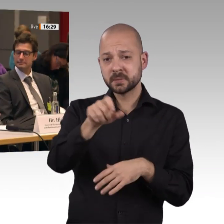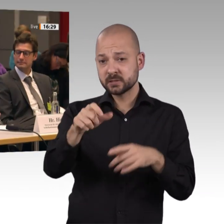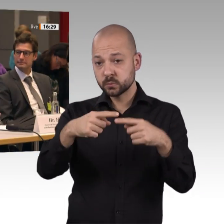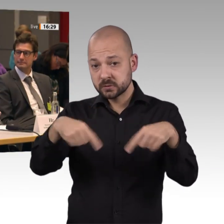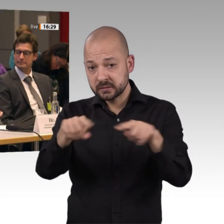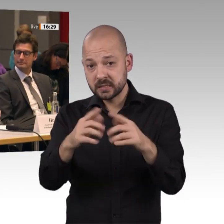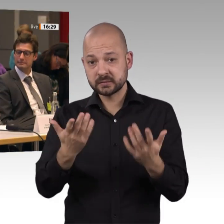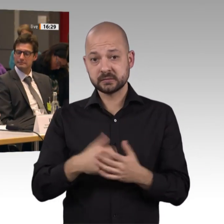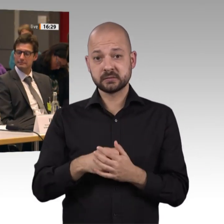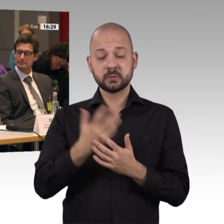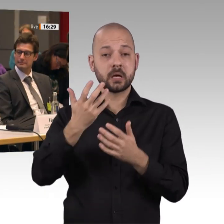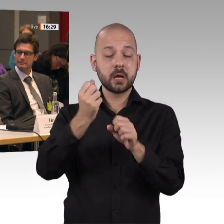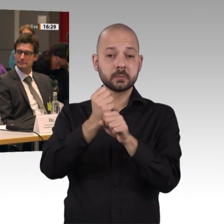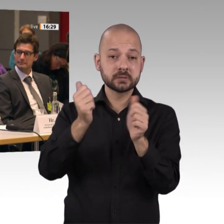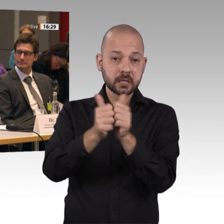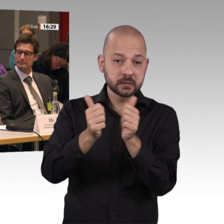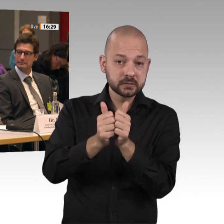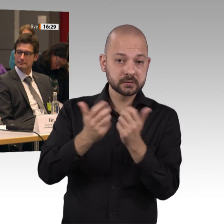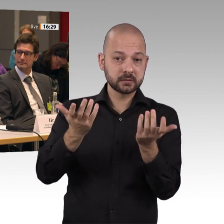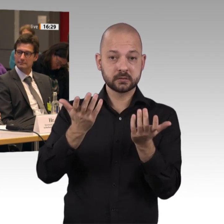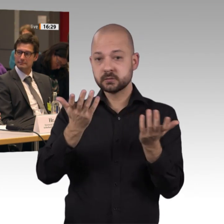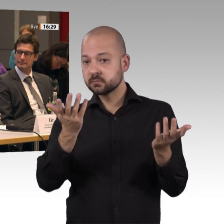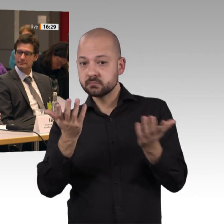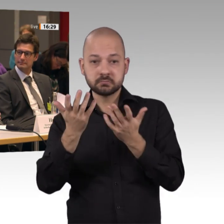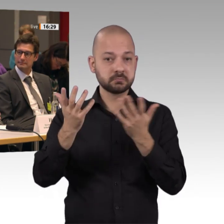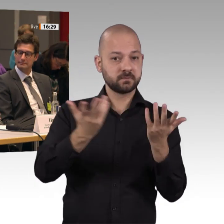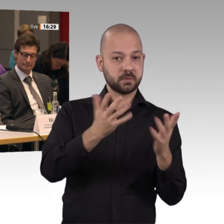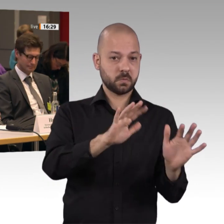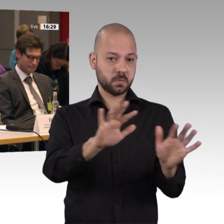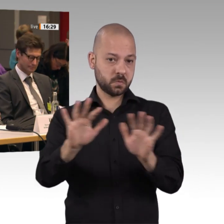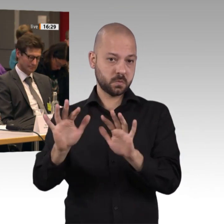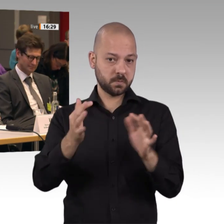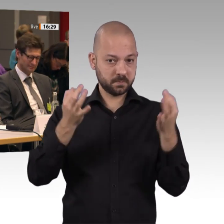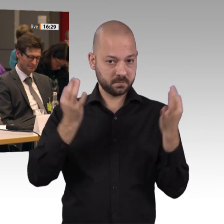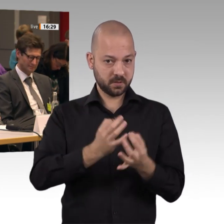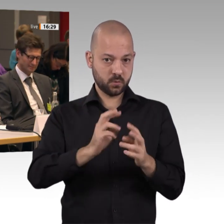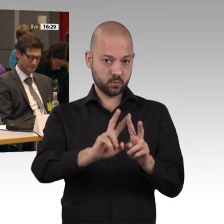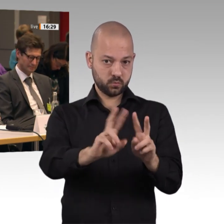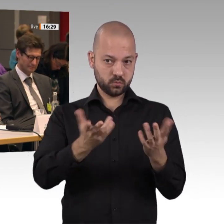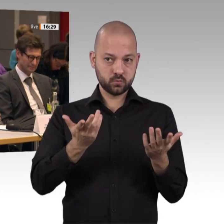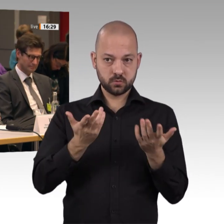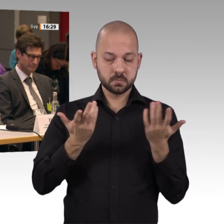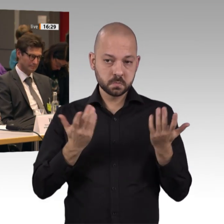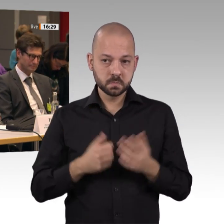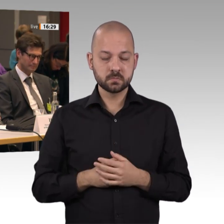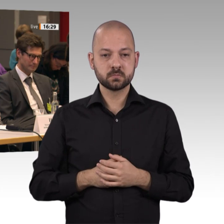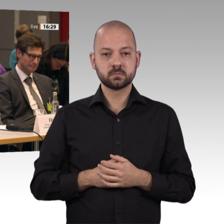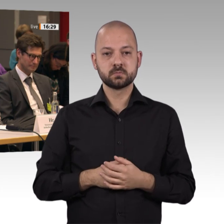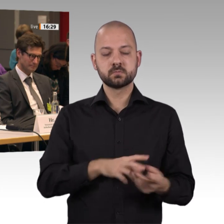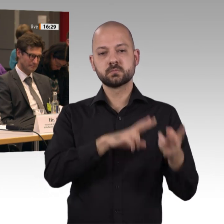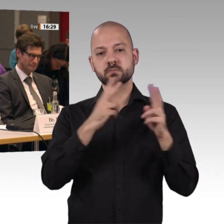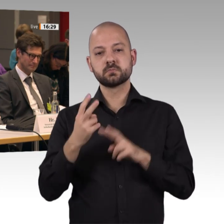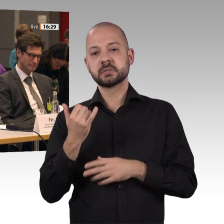Frage. Nun, Anspruch auf Budget für Ausbildung hat, wer eine anerkannte Berufsausbildung oder ein Angebot über